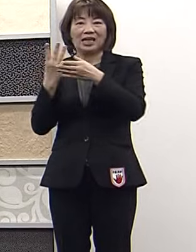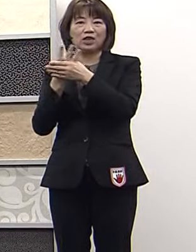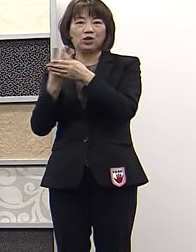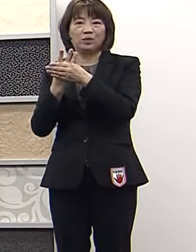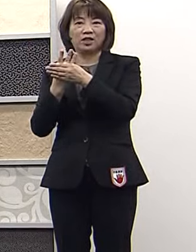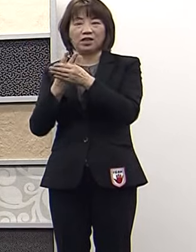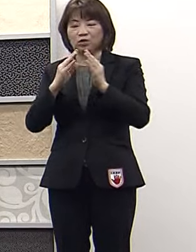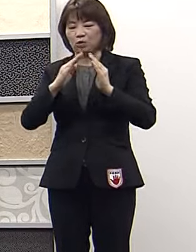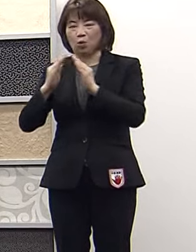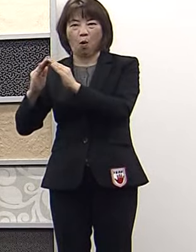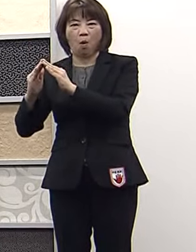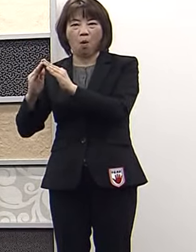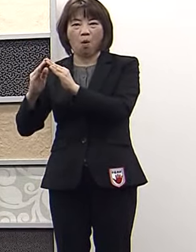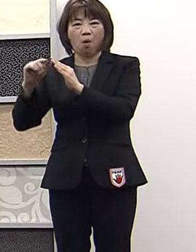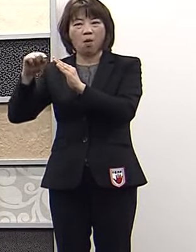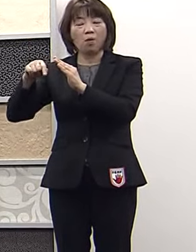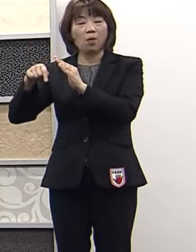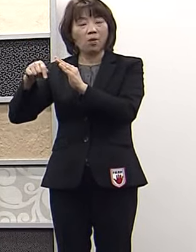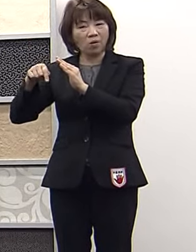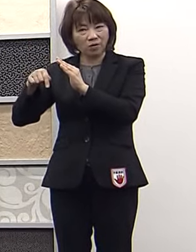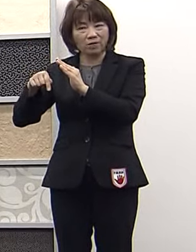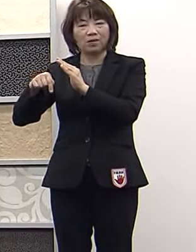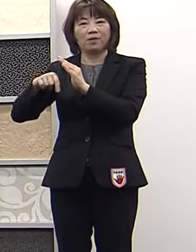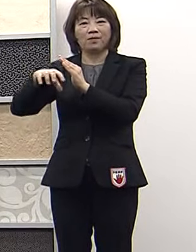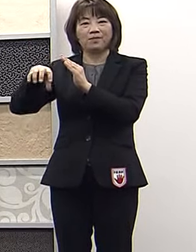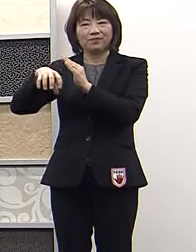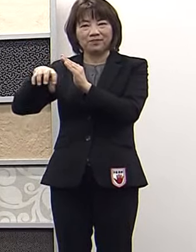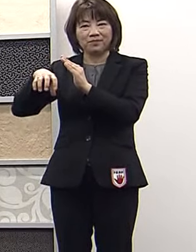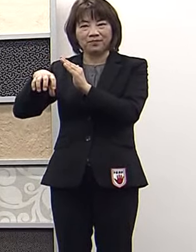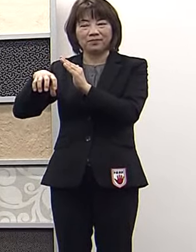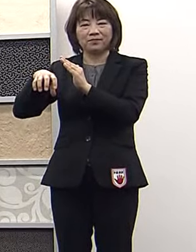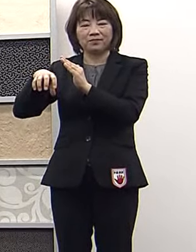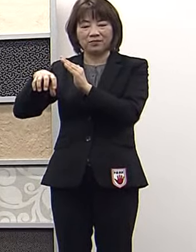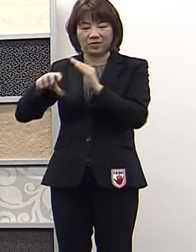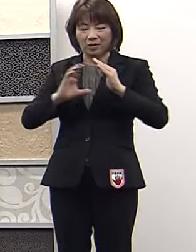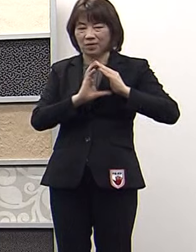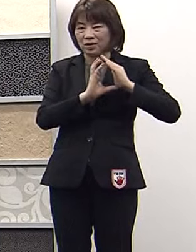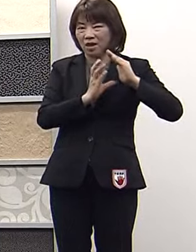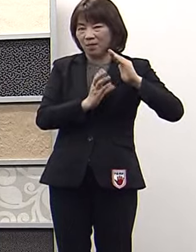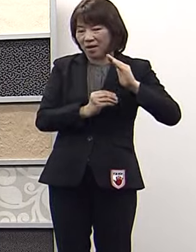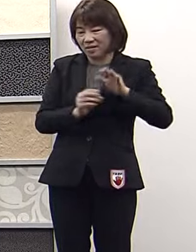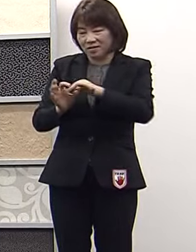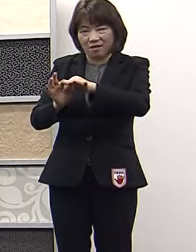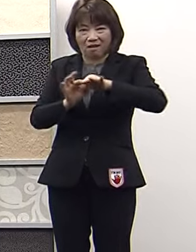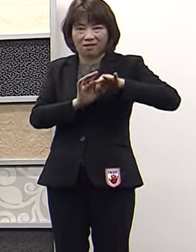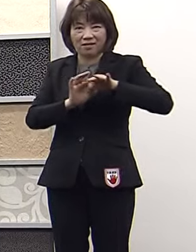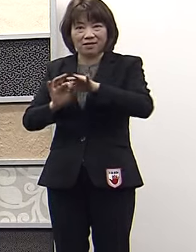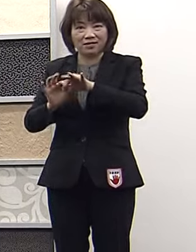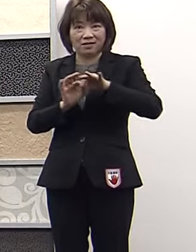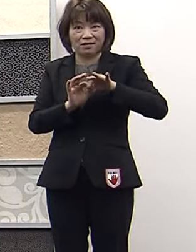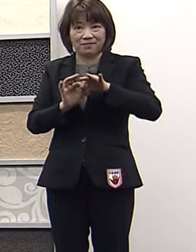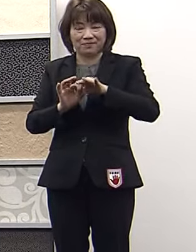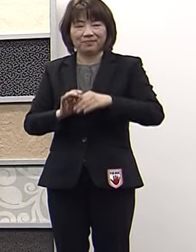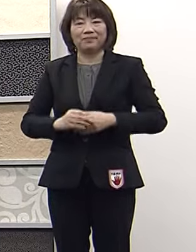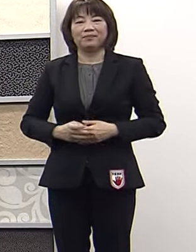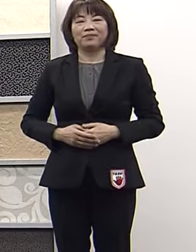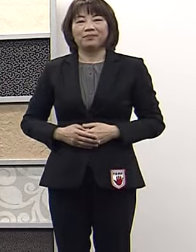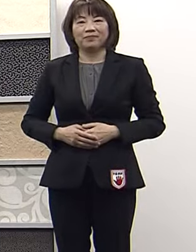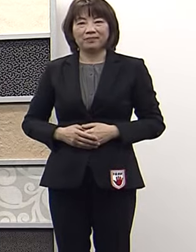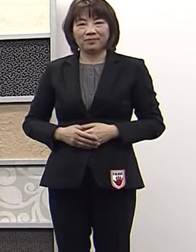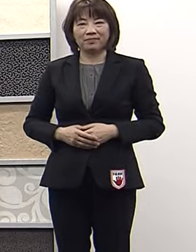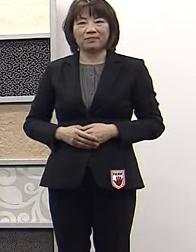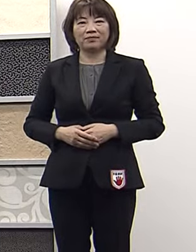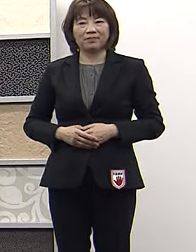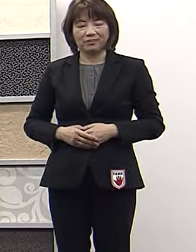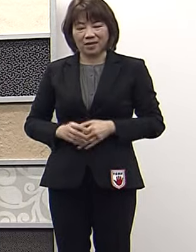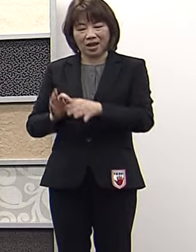長泉町のファルマバレーと山梨県でも連携をし、またその